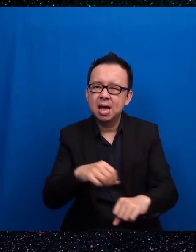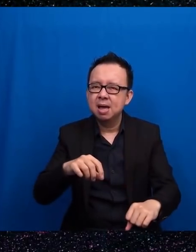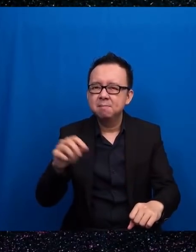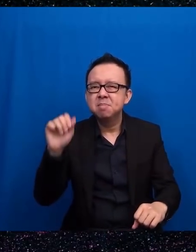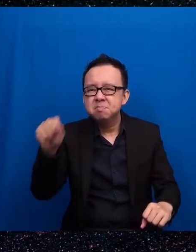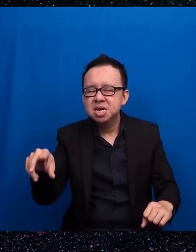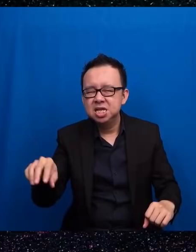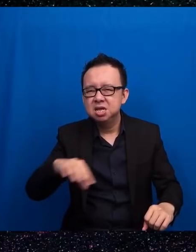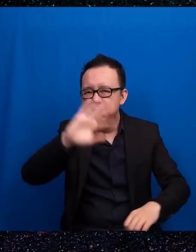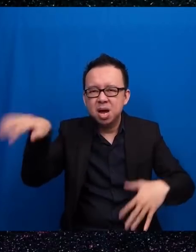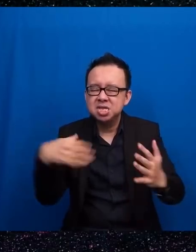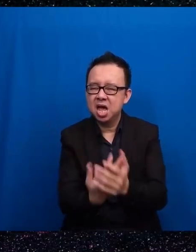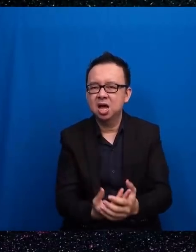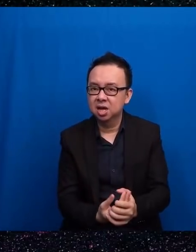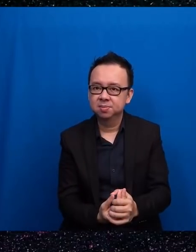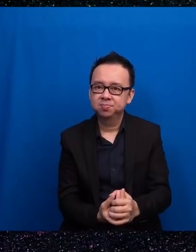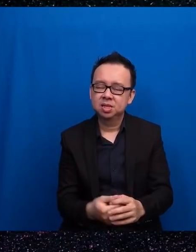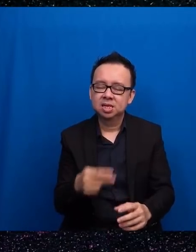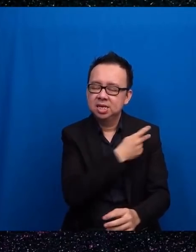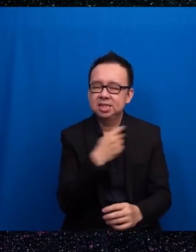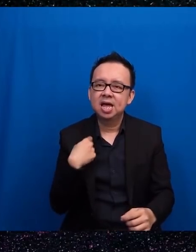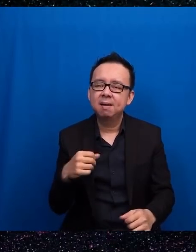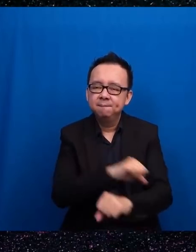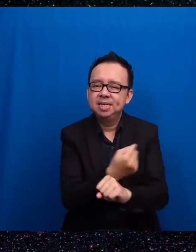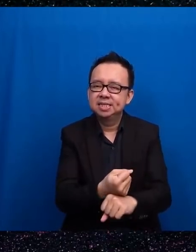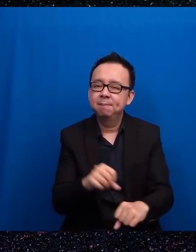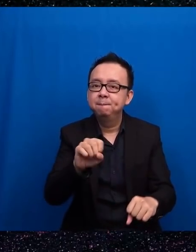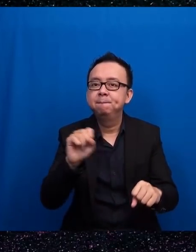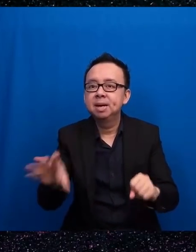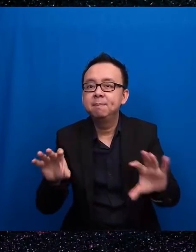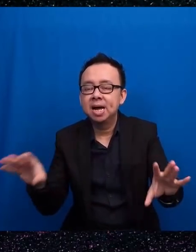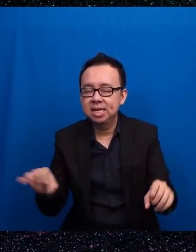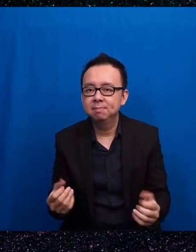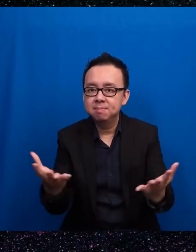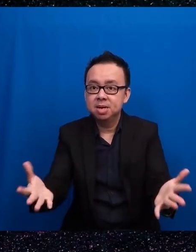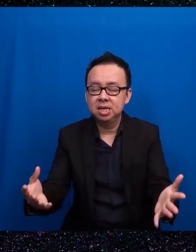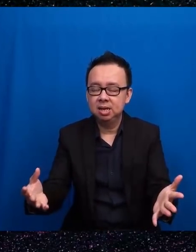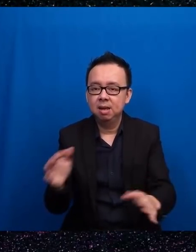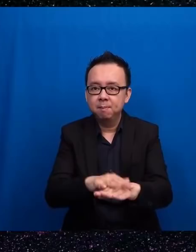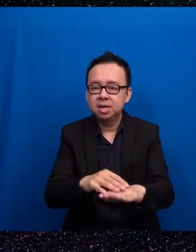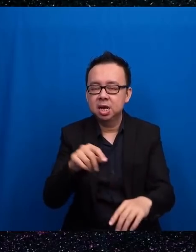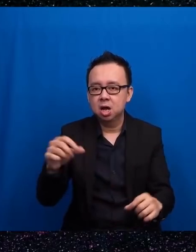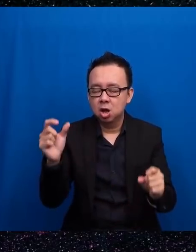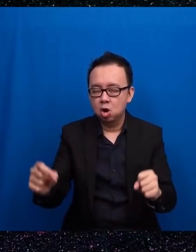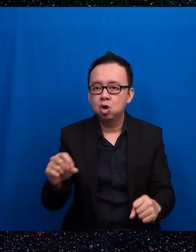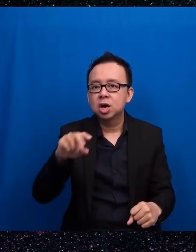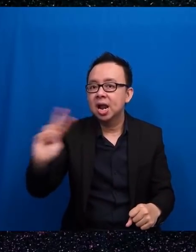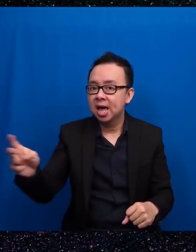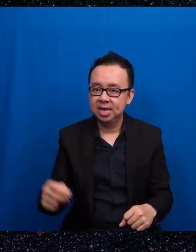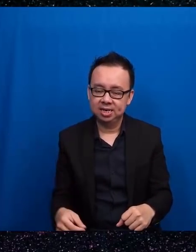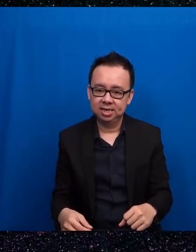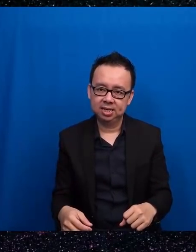yang lebih, kita bisa berbagi dengan orang lain. Kita bisa jemput mereka, kita bisa angkat mereka